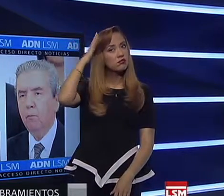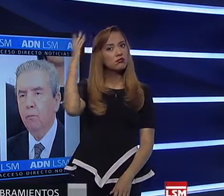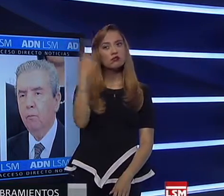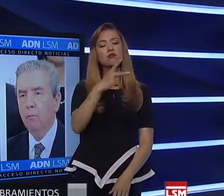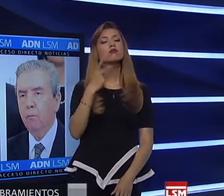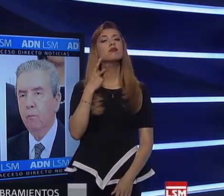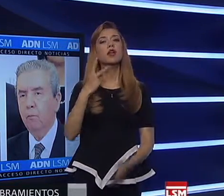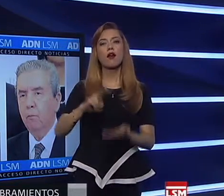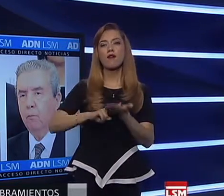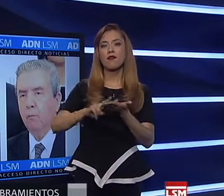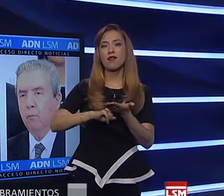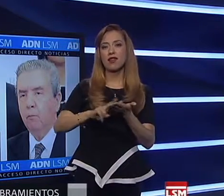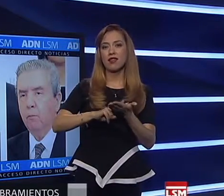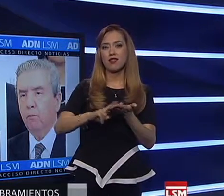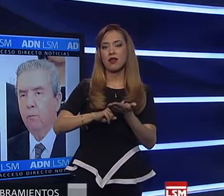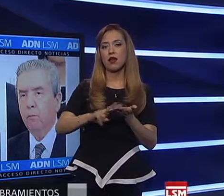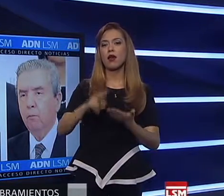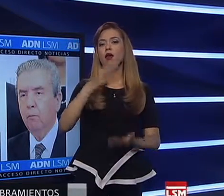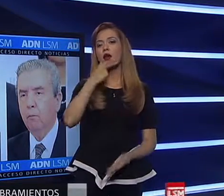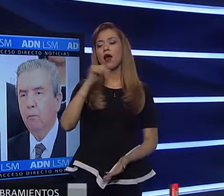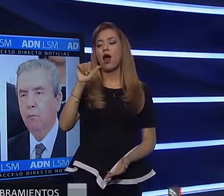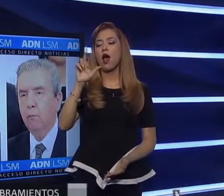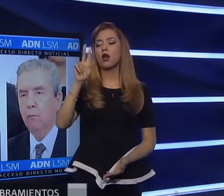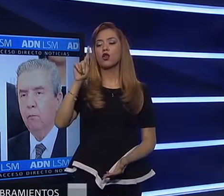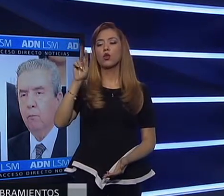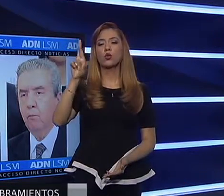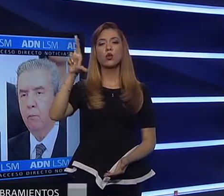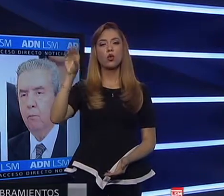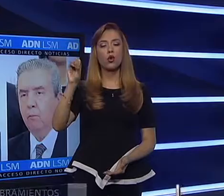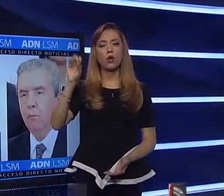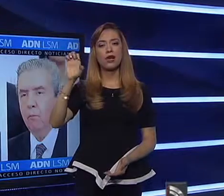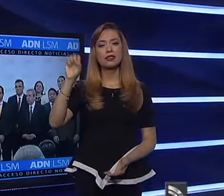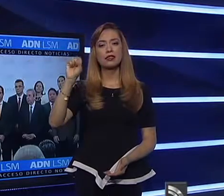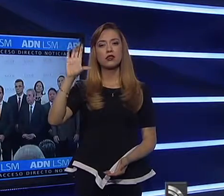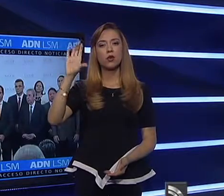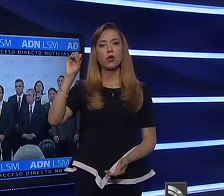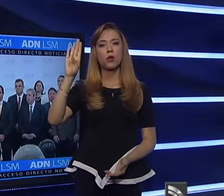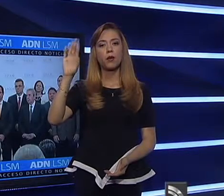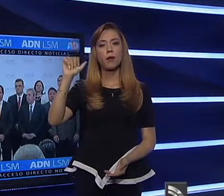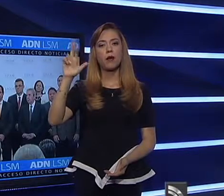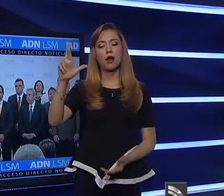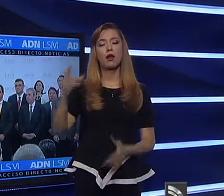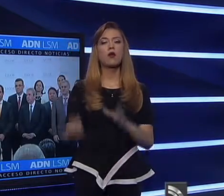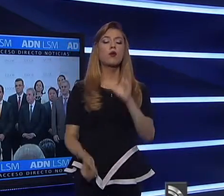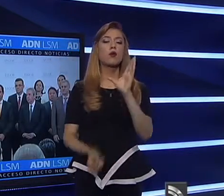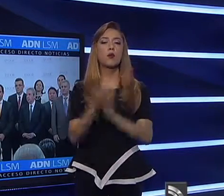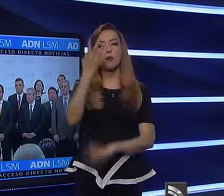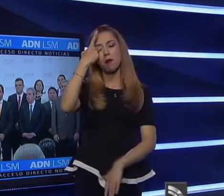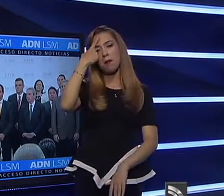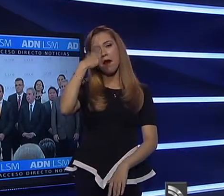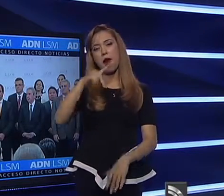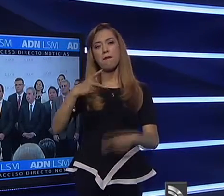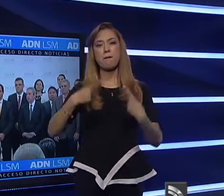Arturo Escobar y Vega, como nuevo responsable de la Subsecretaría de Prevención y Participación Ciudadana.